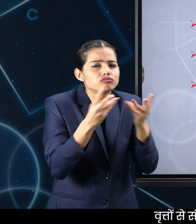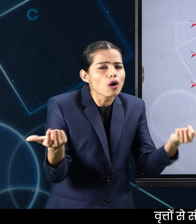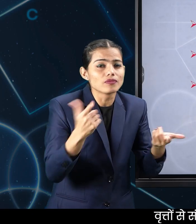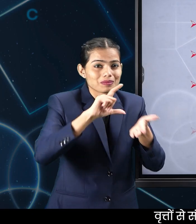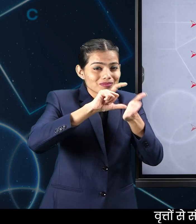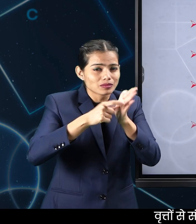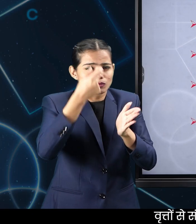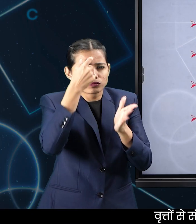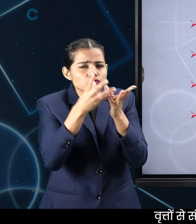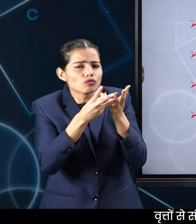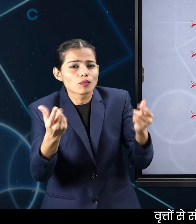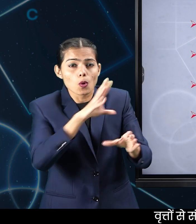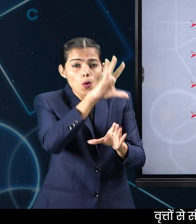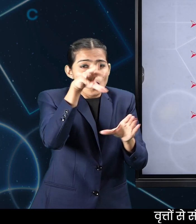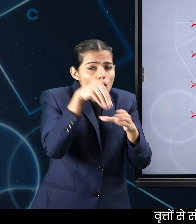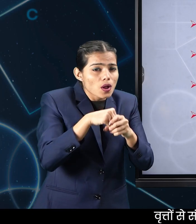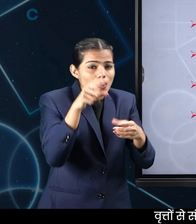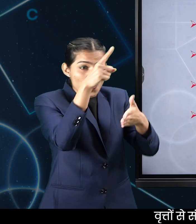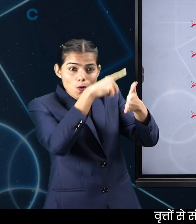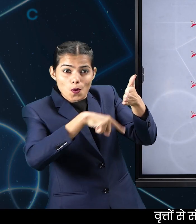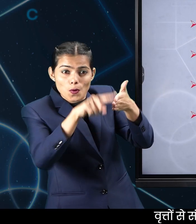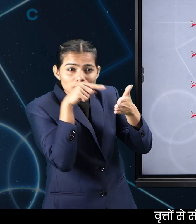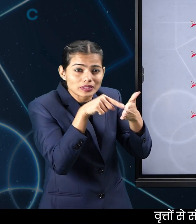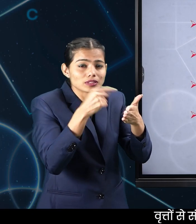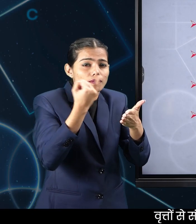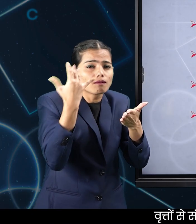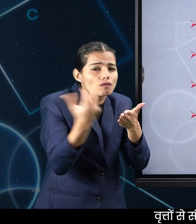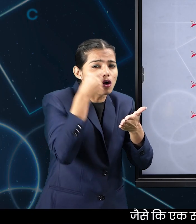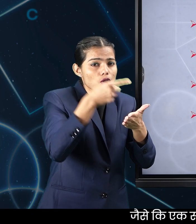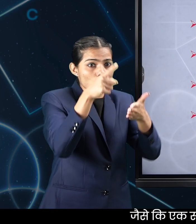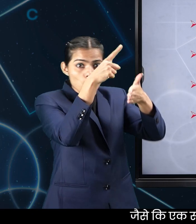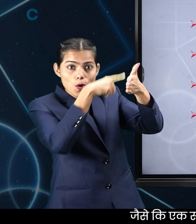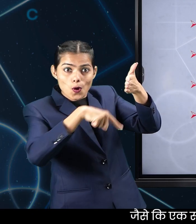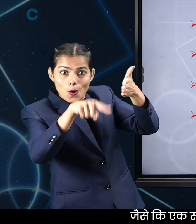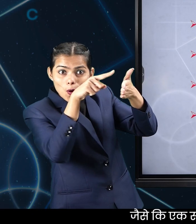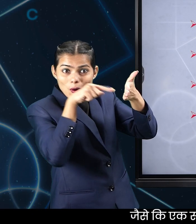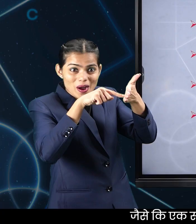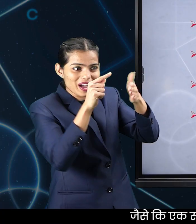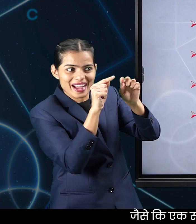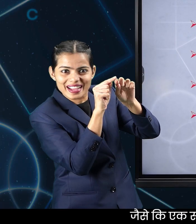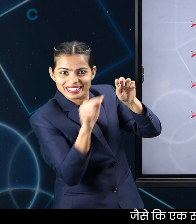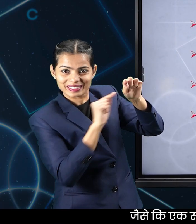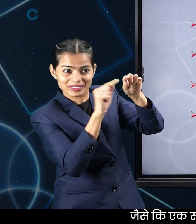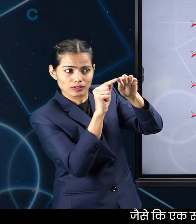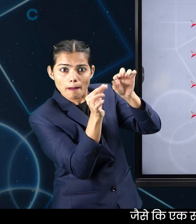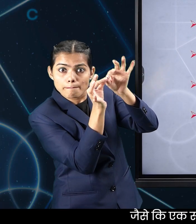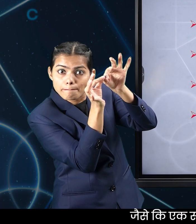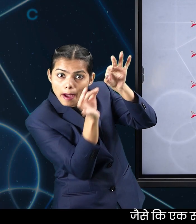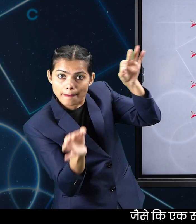वृत्तों से संबंधित ज्यामितीय संख्याओं को हल करें, जैसे कि एक स्पर्श रेखा की त्रिज्या